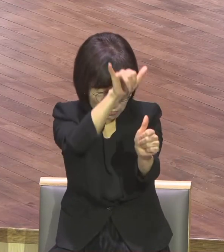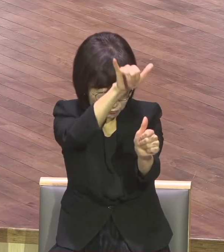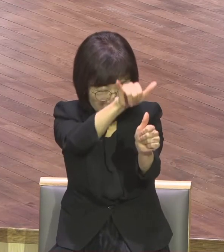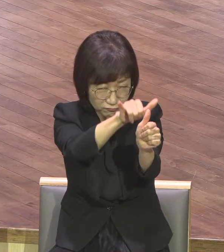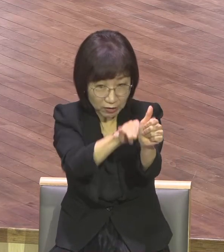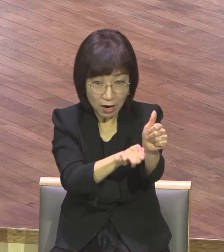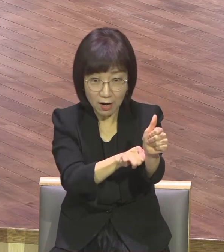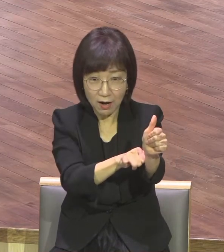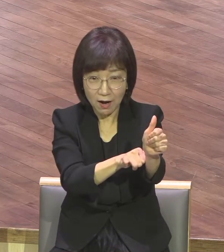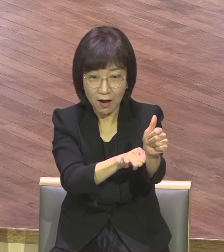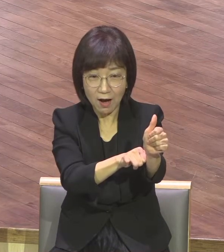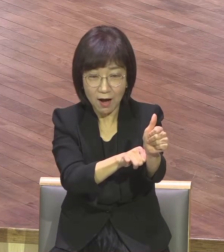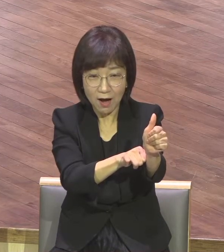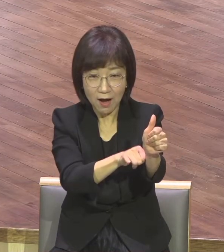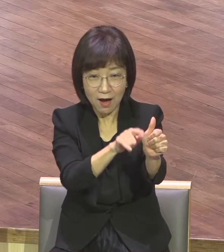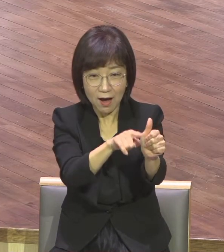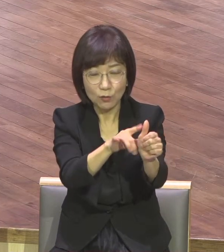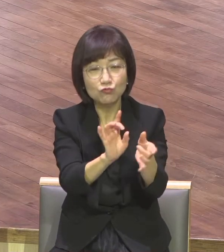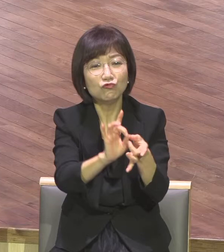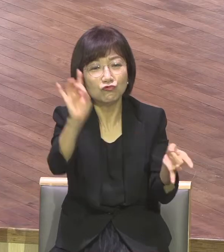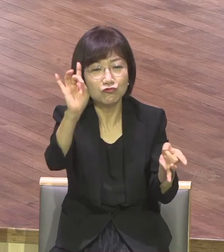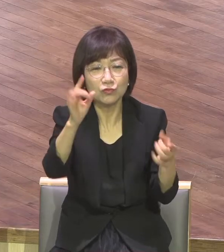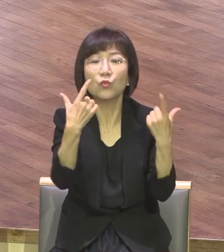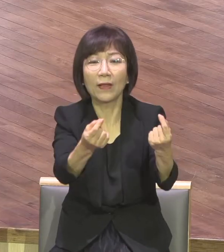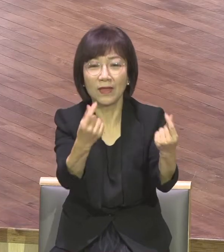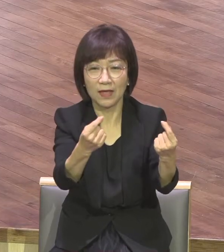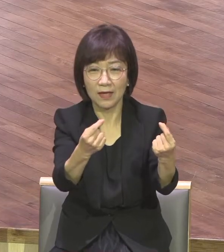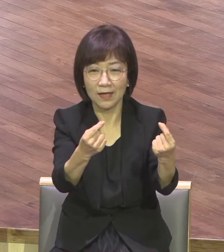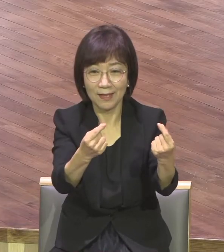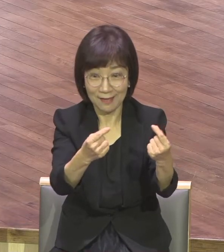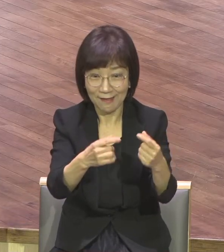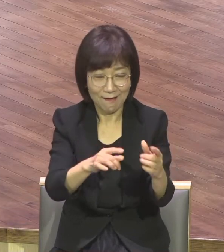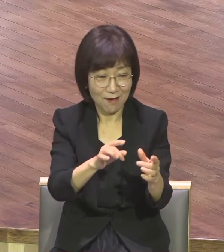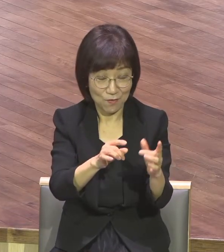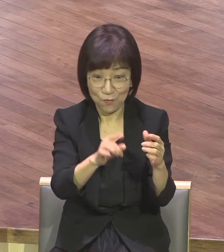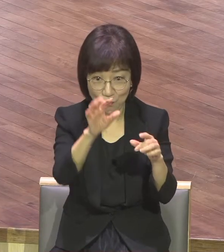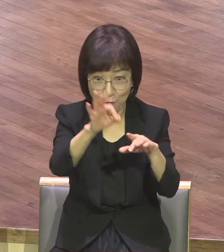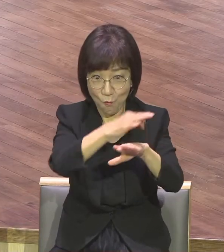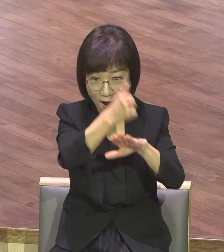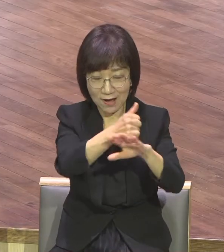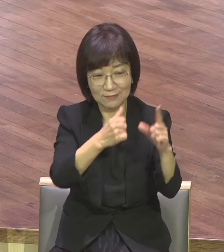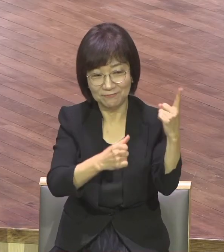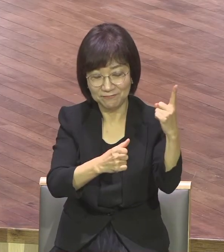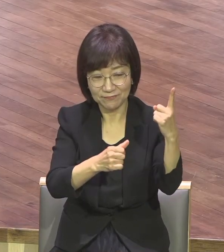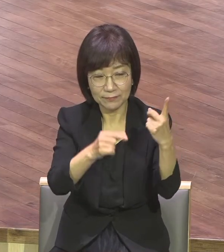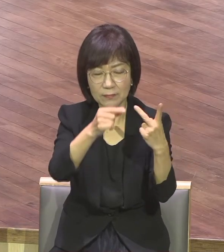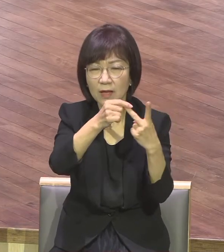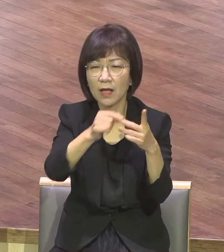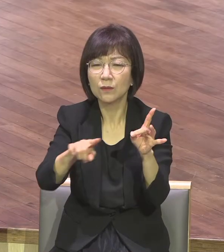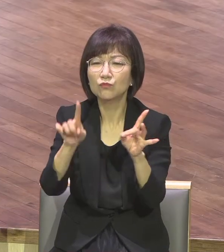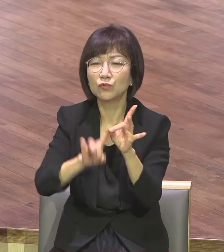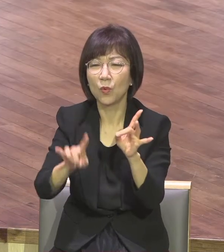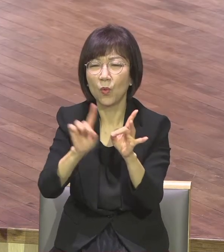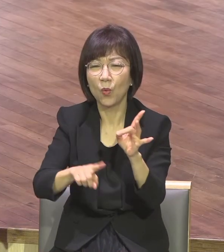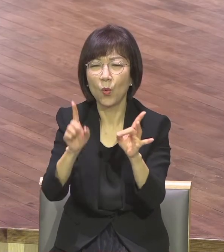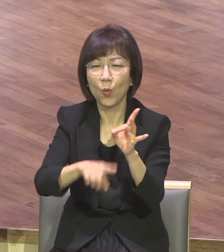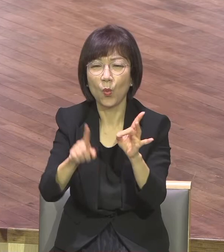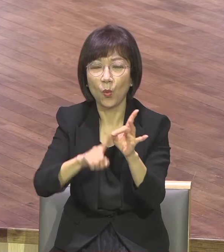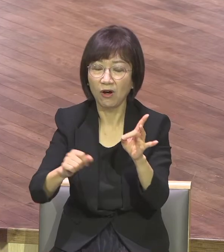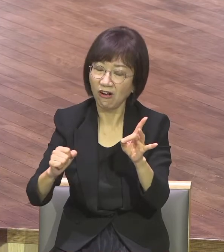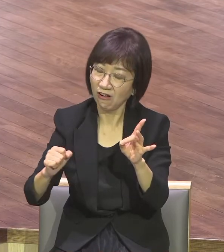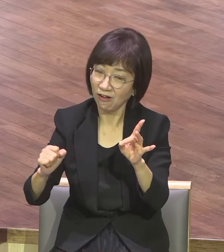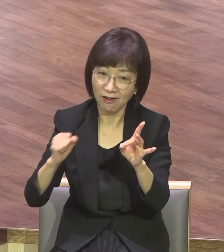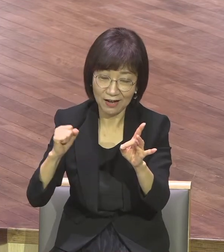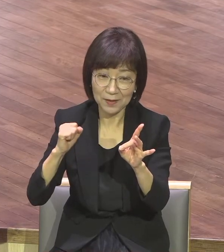질문도 해도 안 돼. 왕족 문화. 왕이 신이에요. 그 다음에 이 불교 문화로 인해서 그야말로